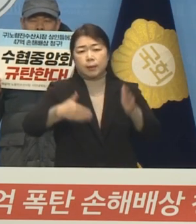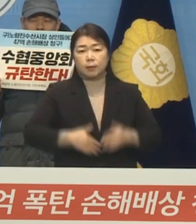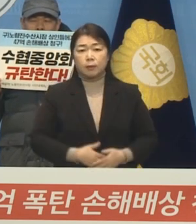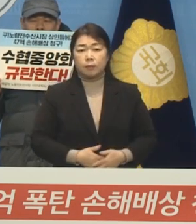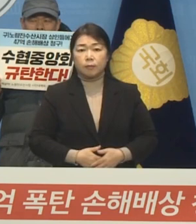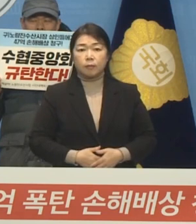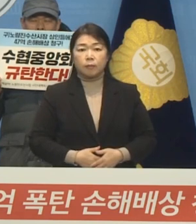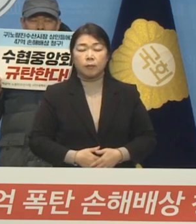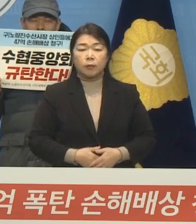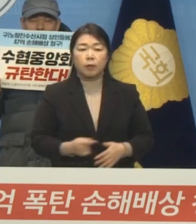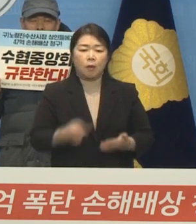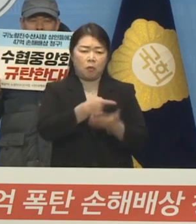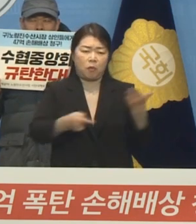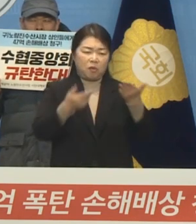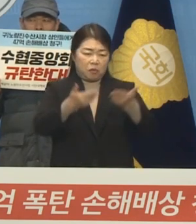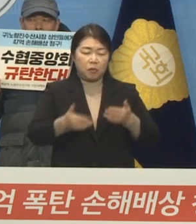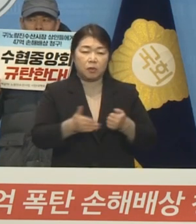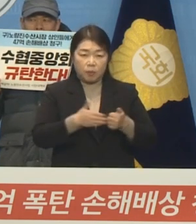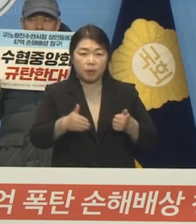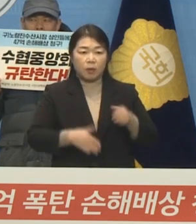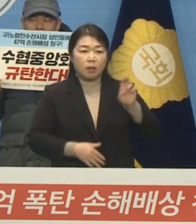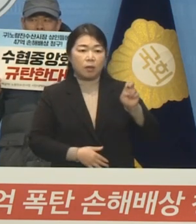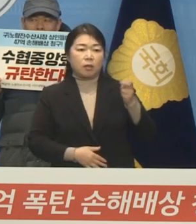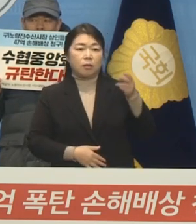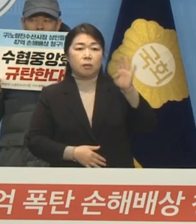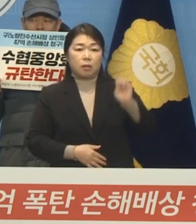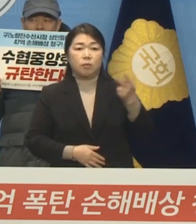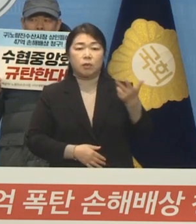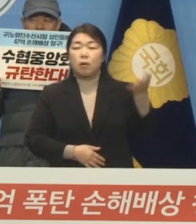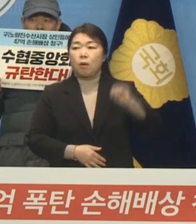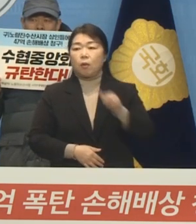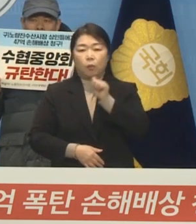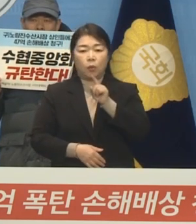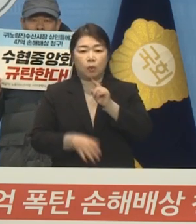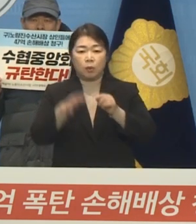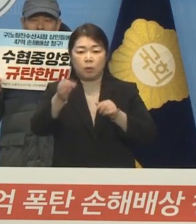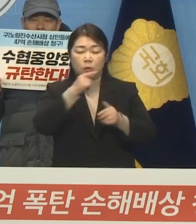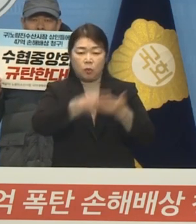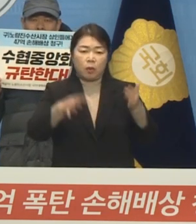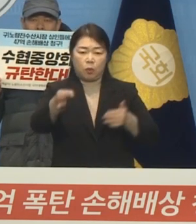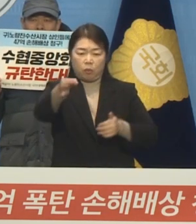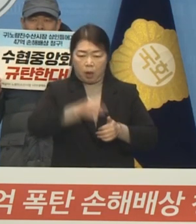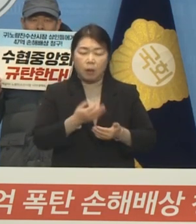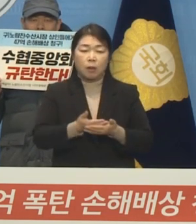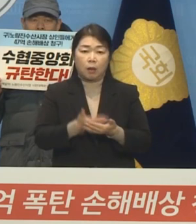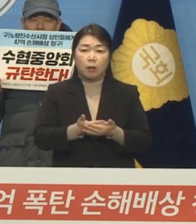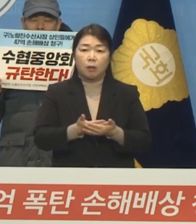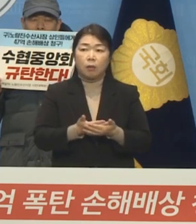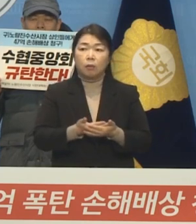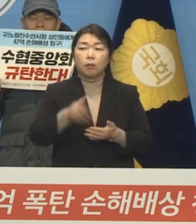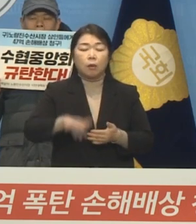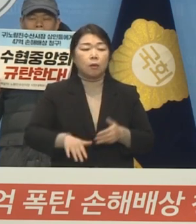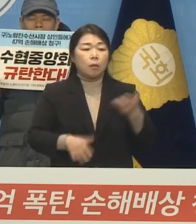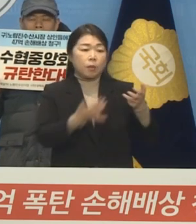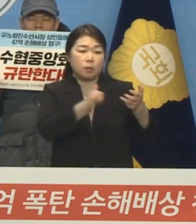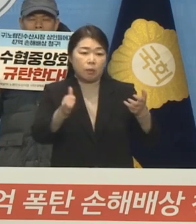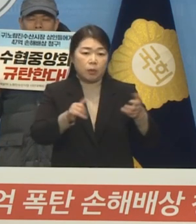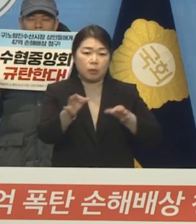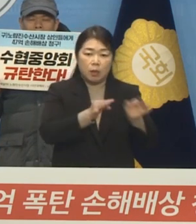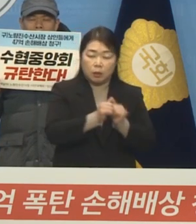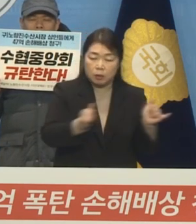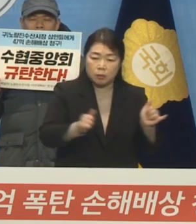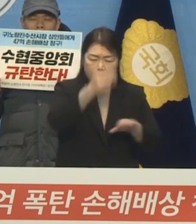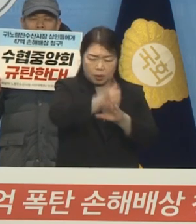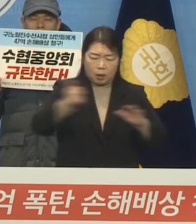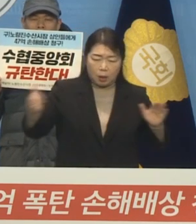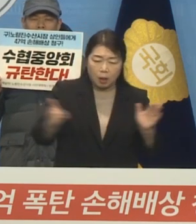생긴다 그래서 그 손배소 철회를 안 하고 있는데요. 저희 지금 80여 명의 상인들은 끝까지